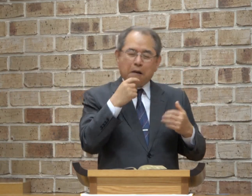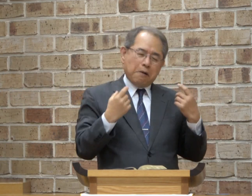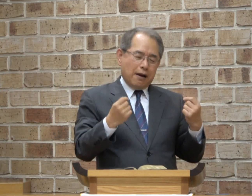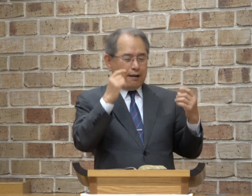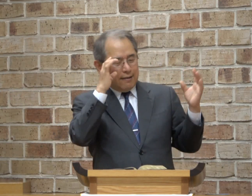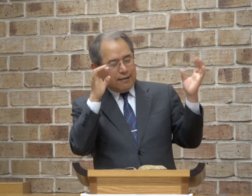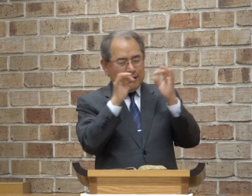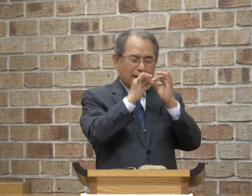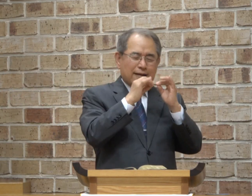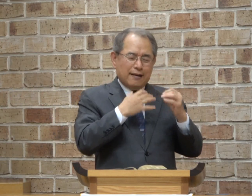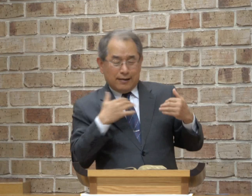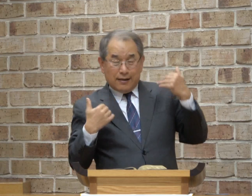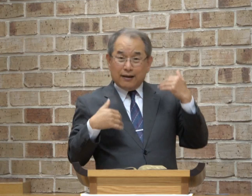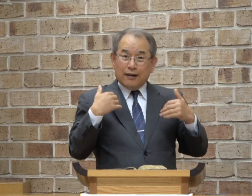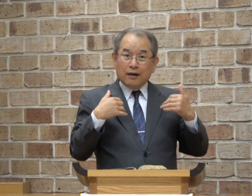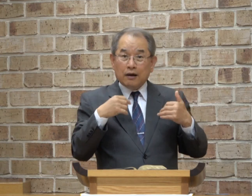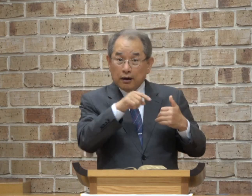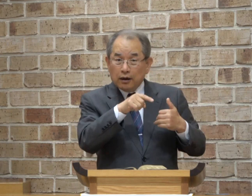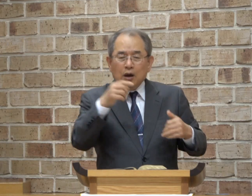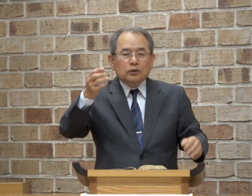아까 말씀에는